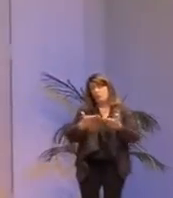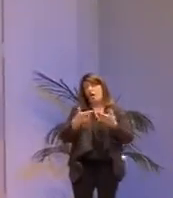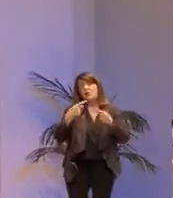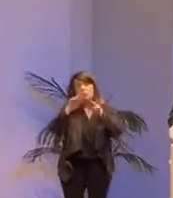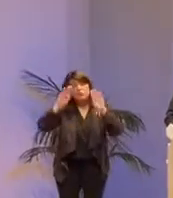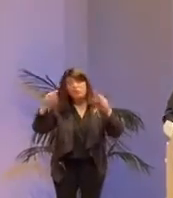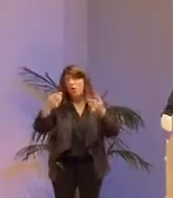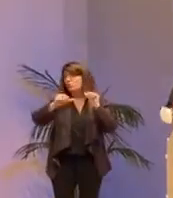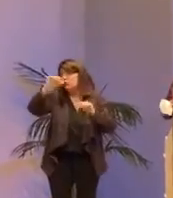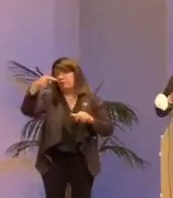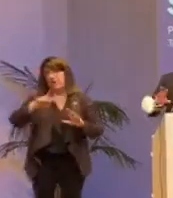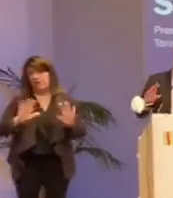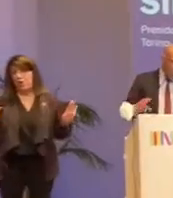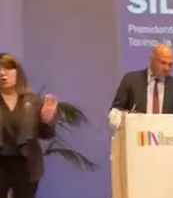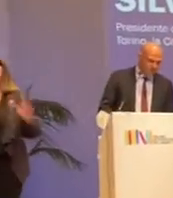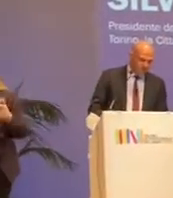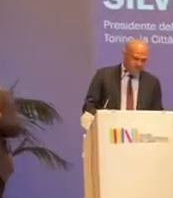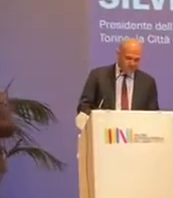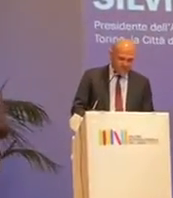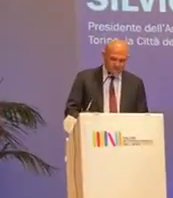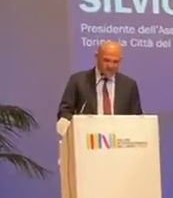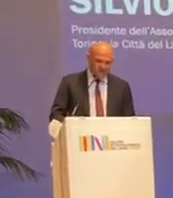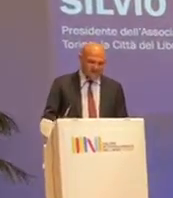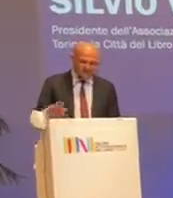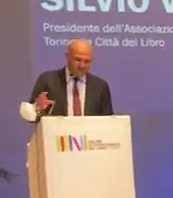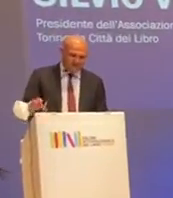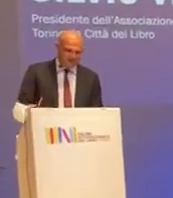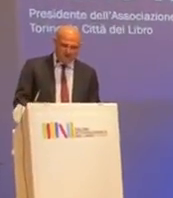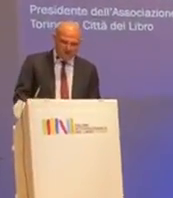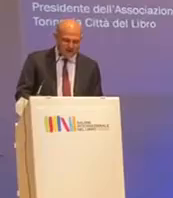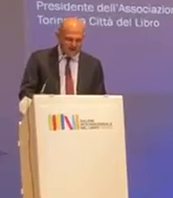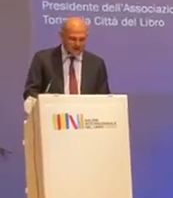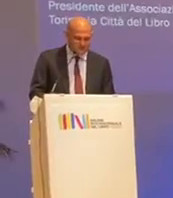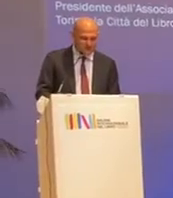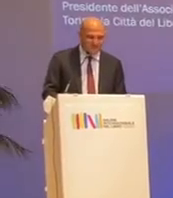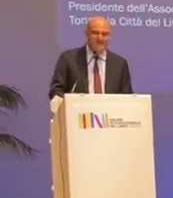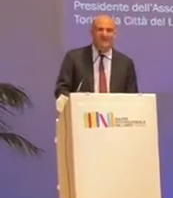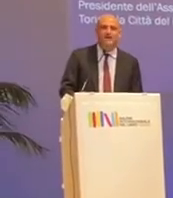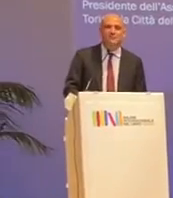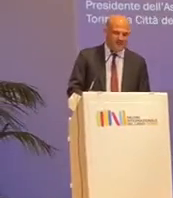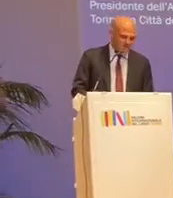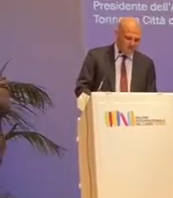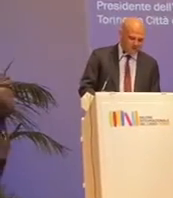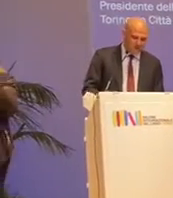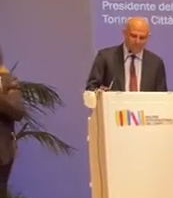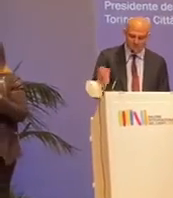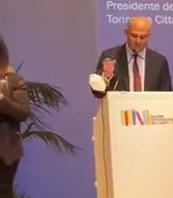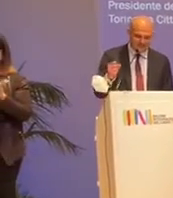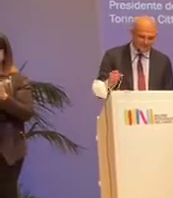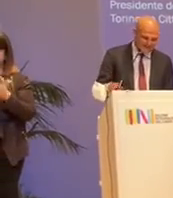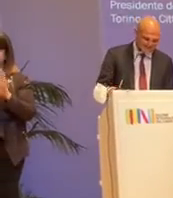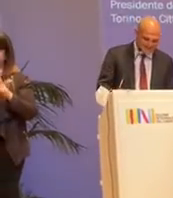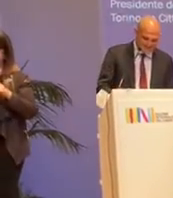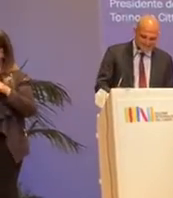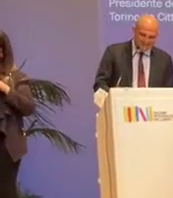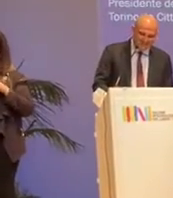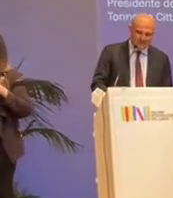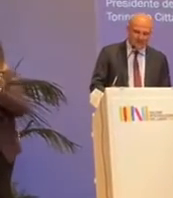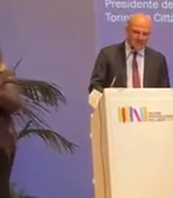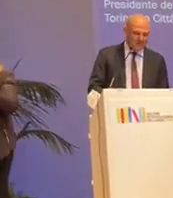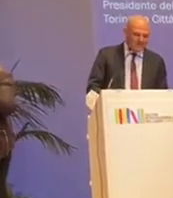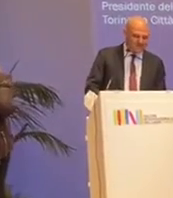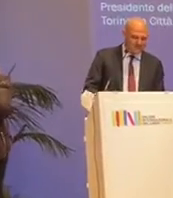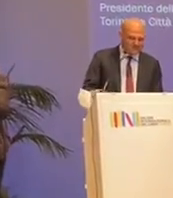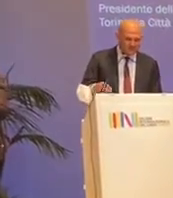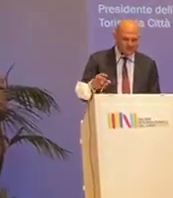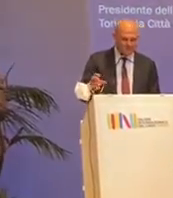fondamentale. Rimanendo al videogioco, però sappiamo che nell'esperienza di gaming esistono i potenziamenti. Per